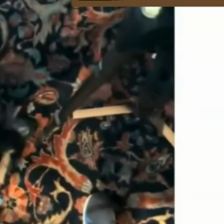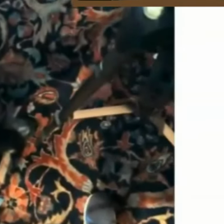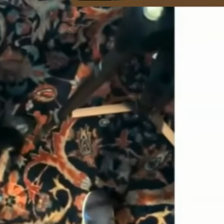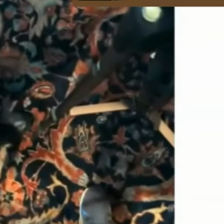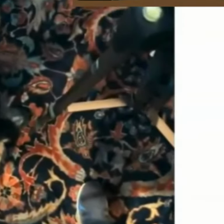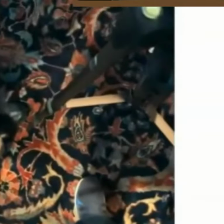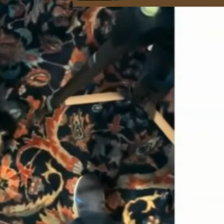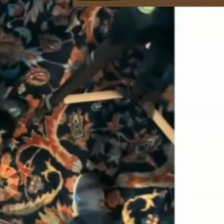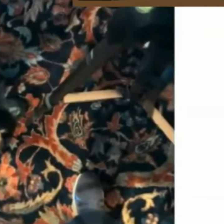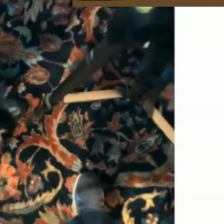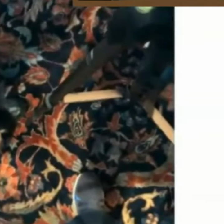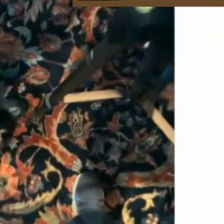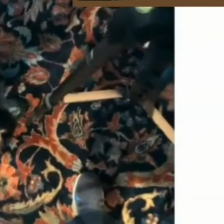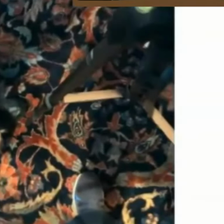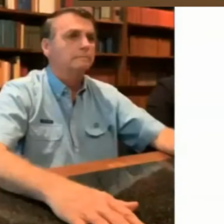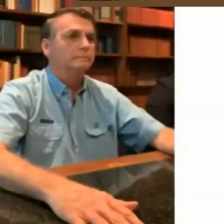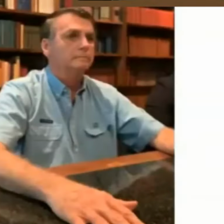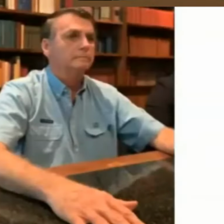Tchau.